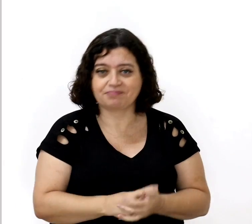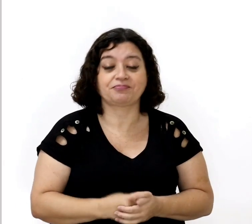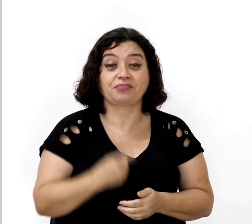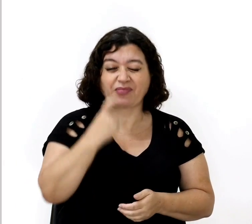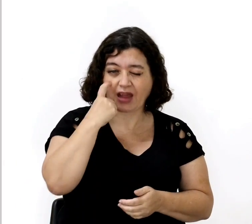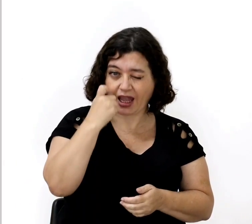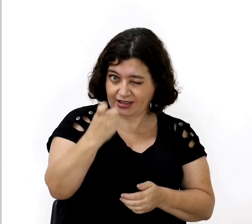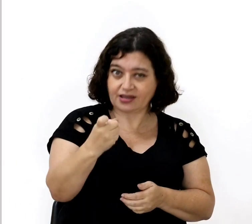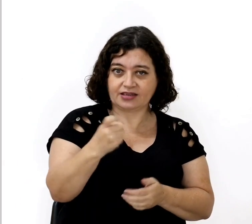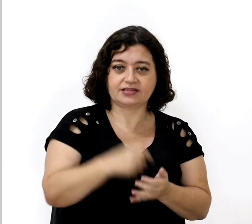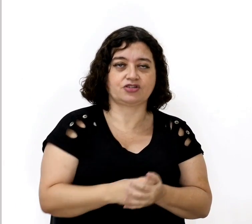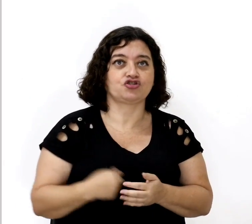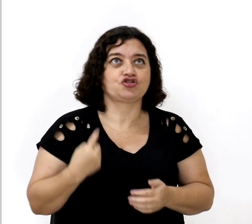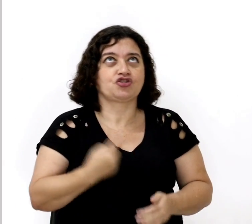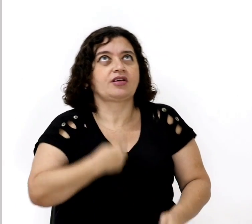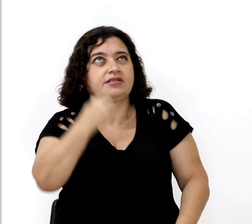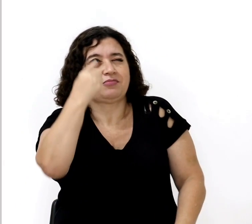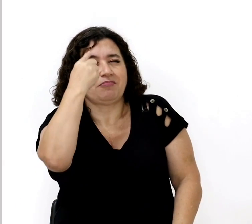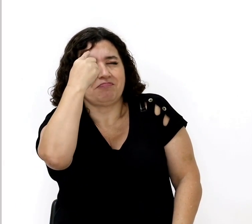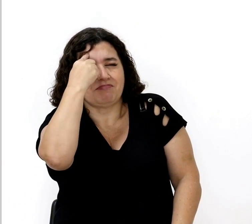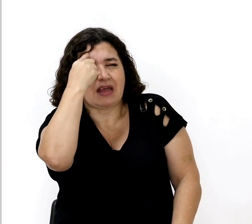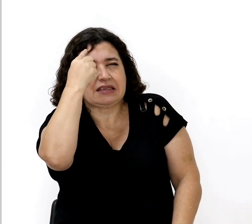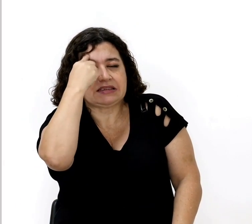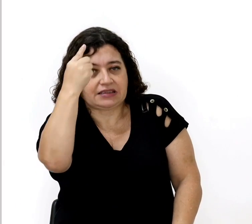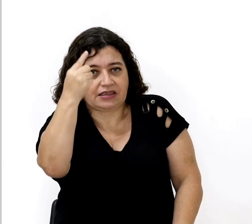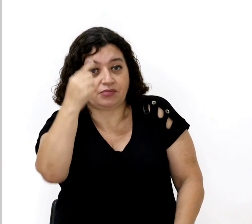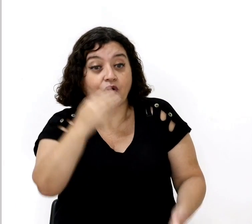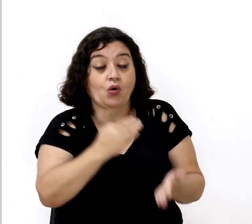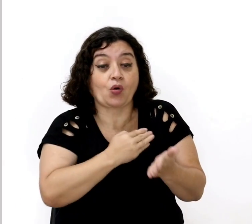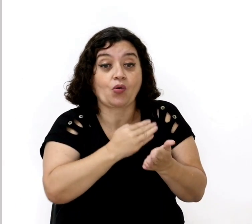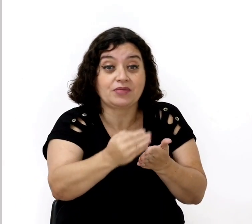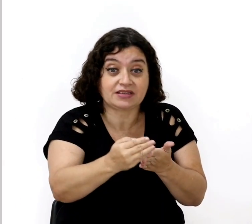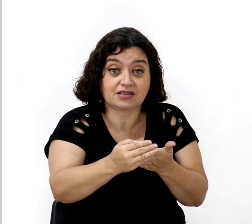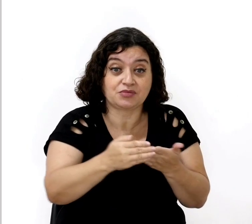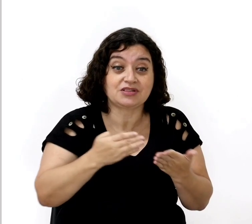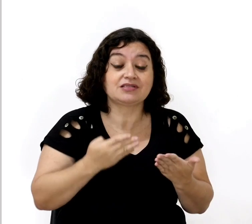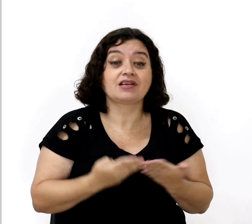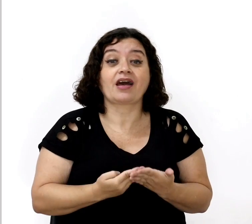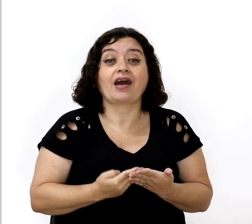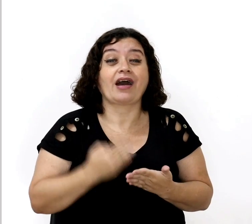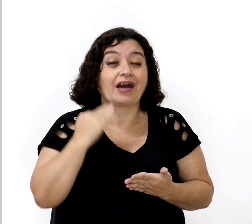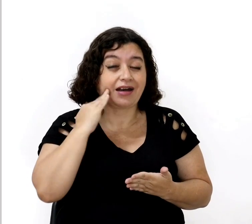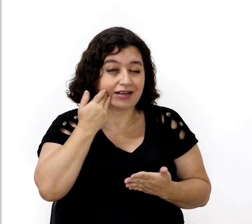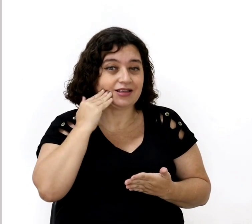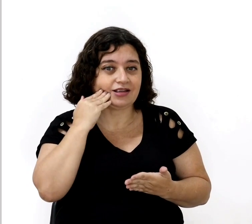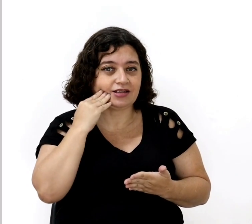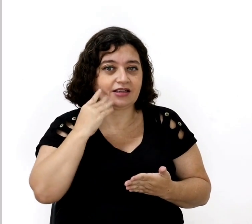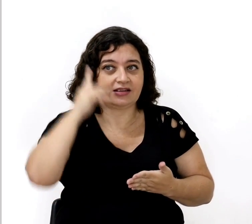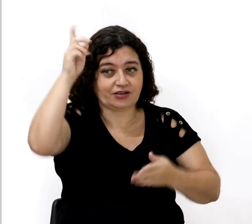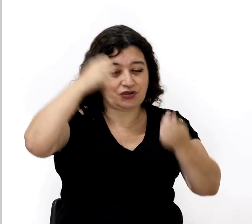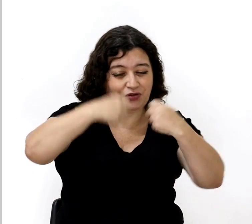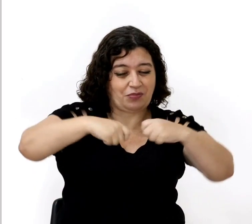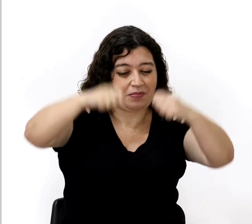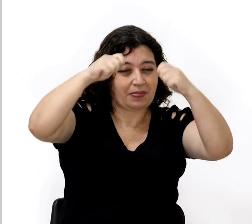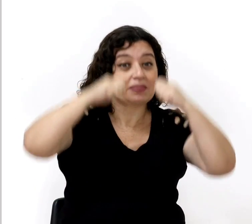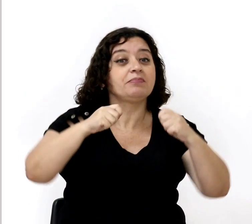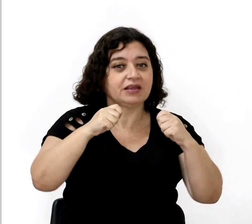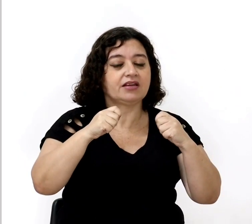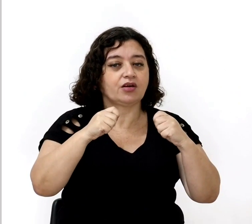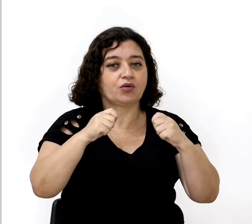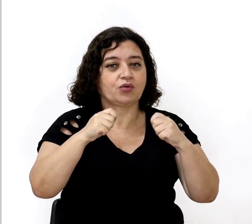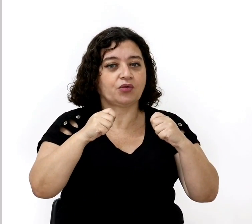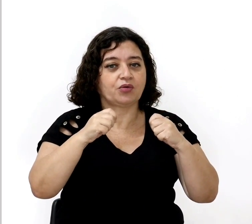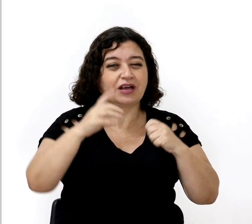é interessante isso, quando a gente pensa, quando a gente começa a entender que Deus me deu esse dom, me deu